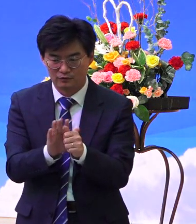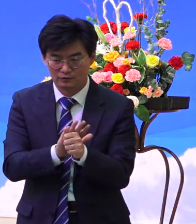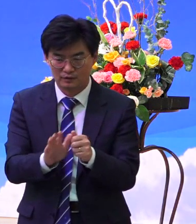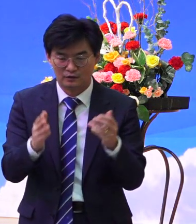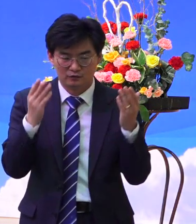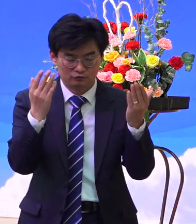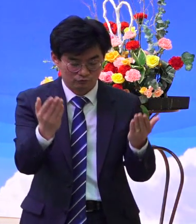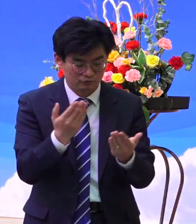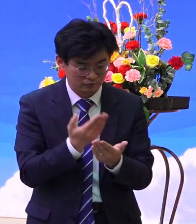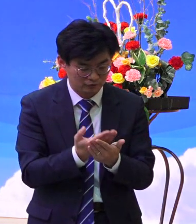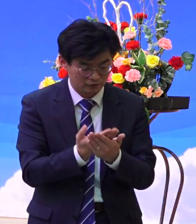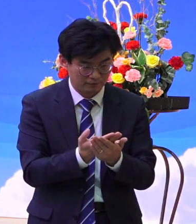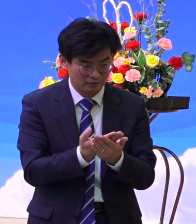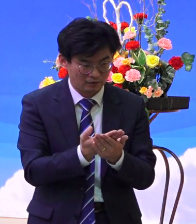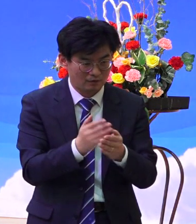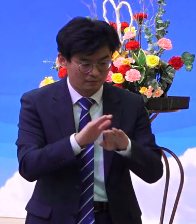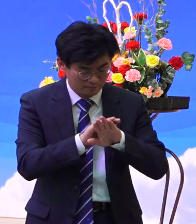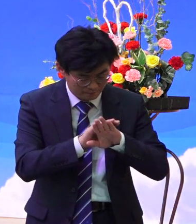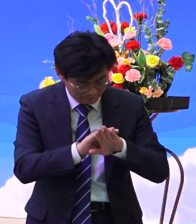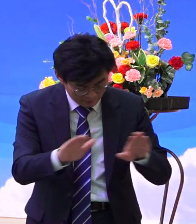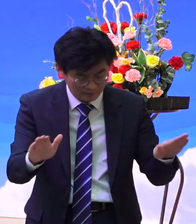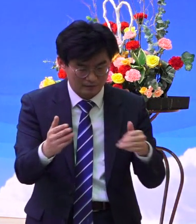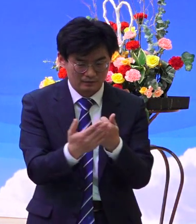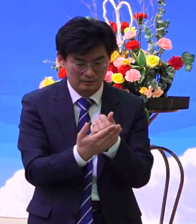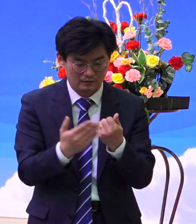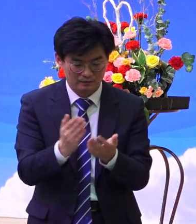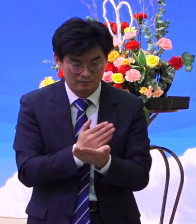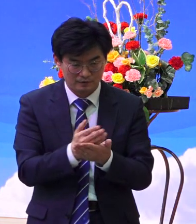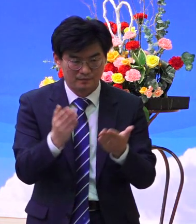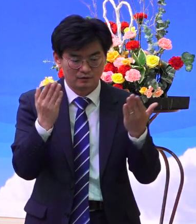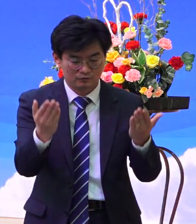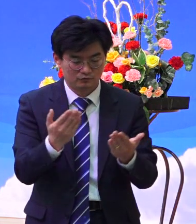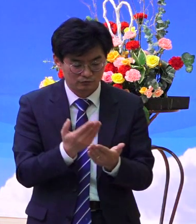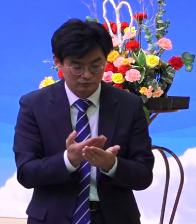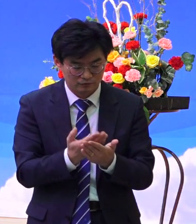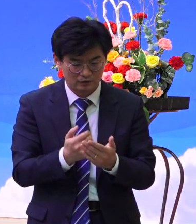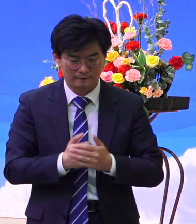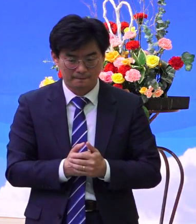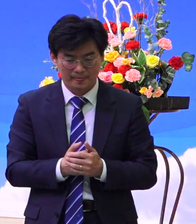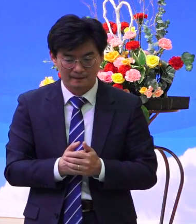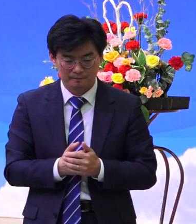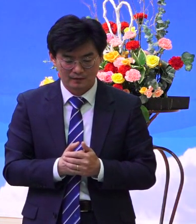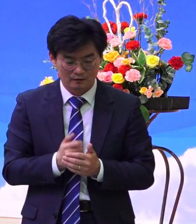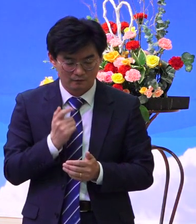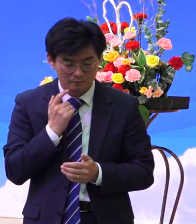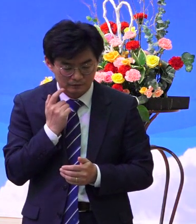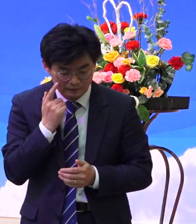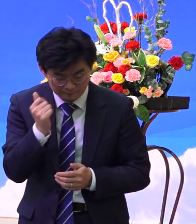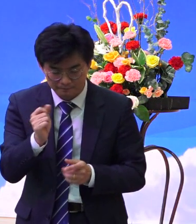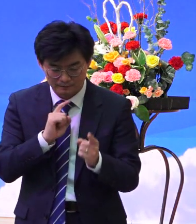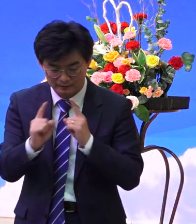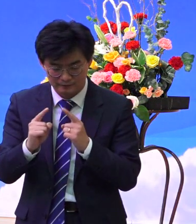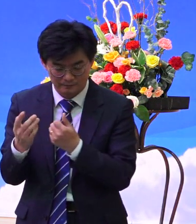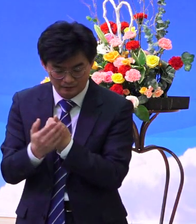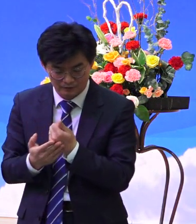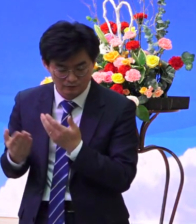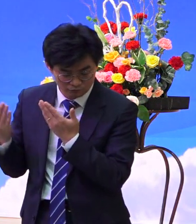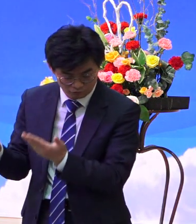같은 은혜를 더하여 주시옵소서. 목사님 말씀에 은혜를 더하여 주시옵소서. 듣는 모든